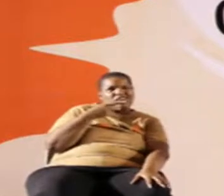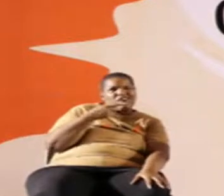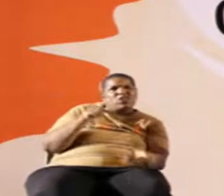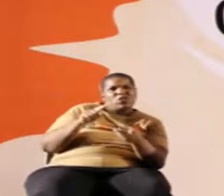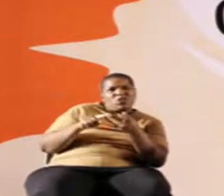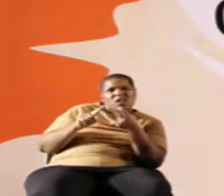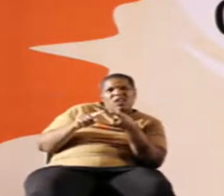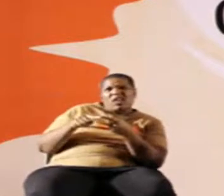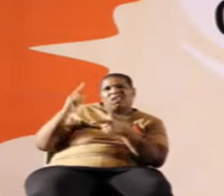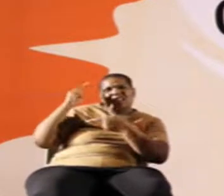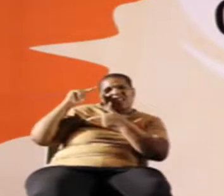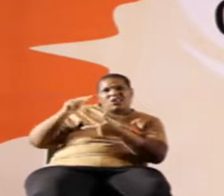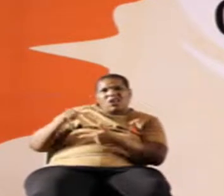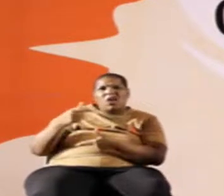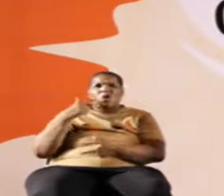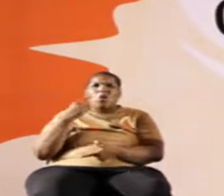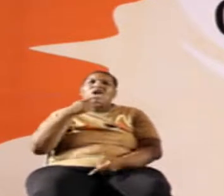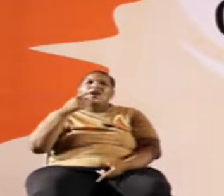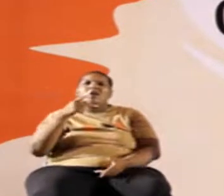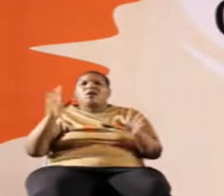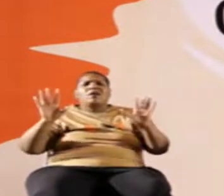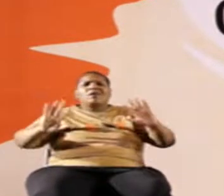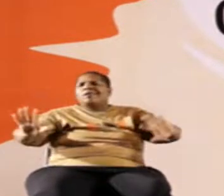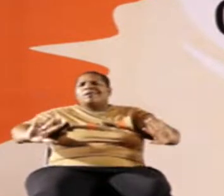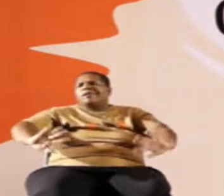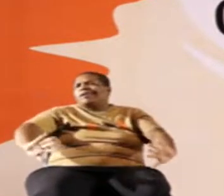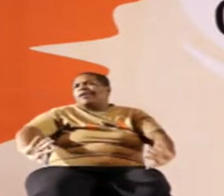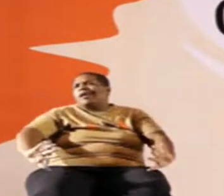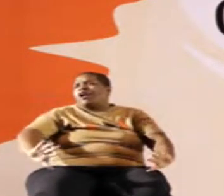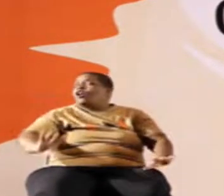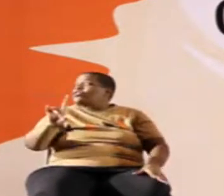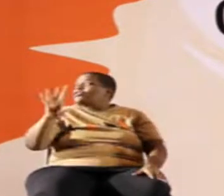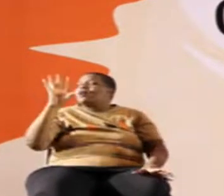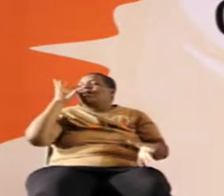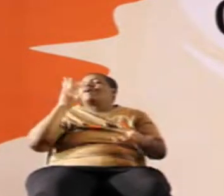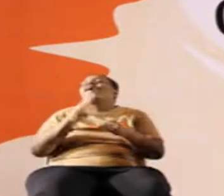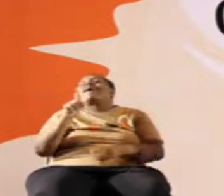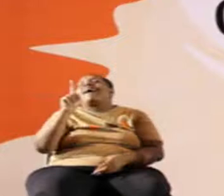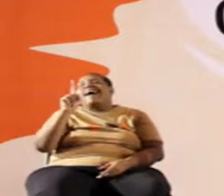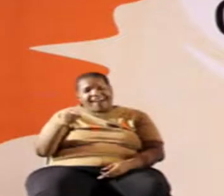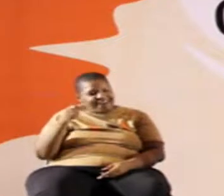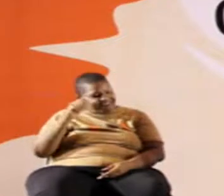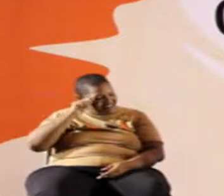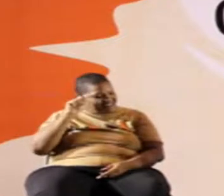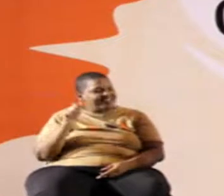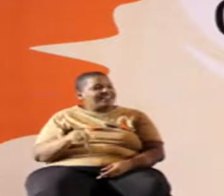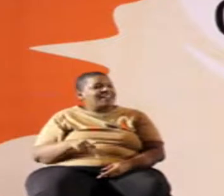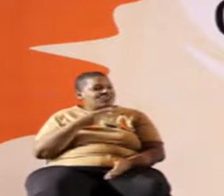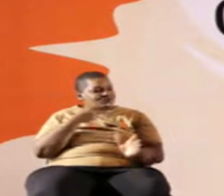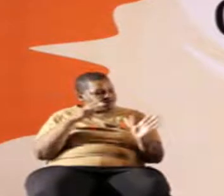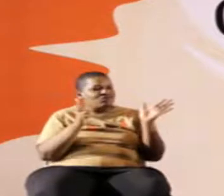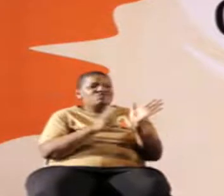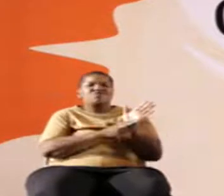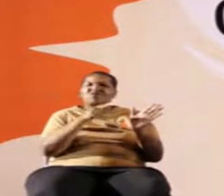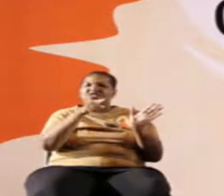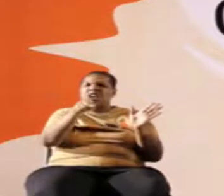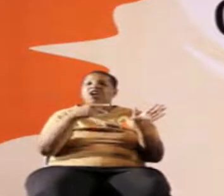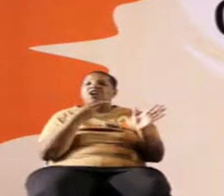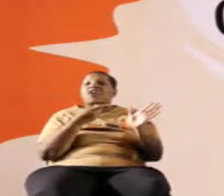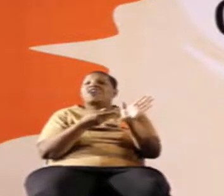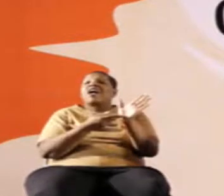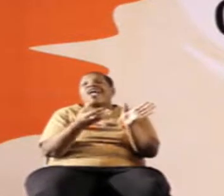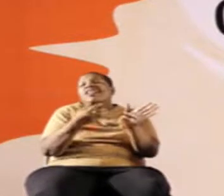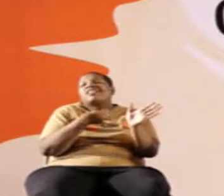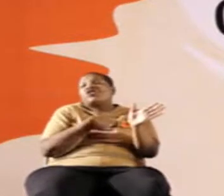a tradição e a modernidade? Nada disso. Só entendeu, só fez, legitimou para você e disse, é assim que se